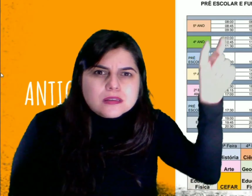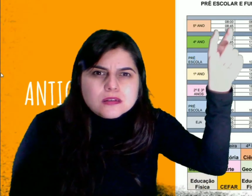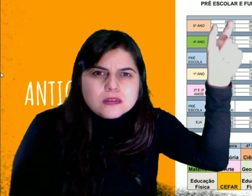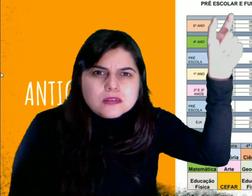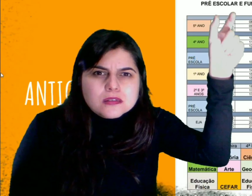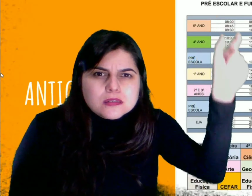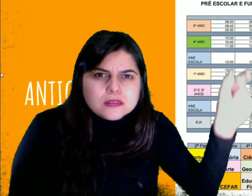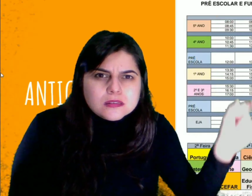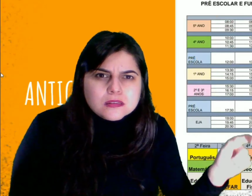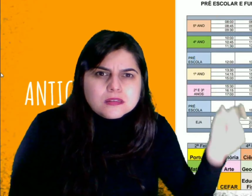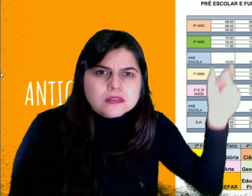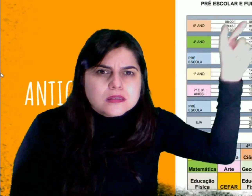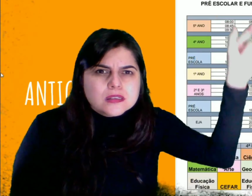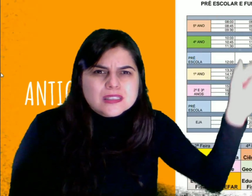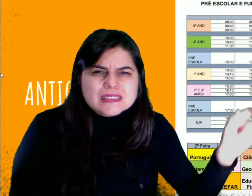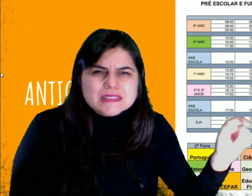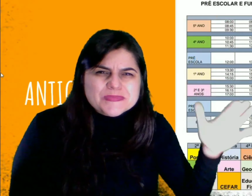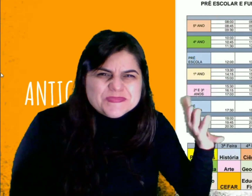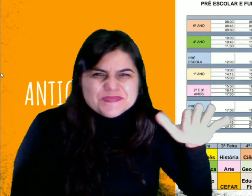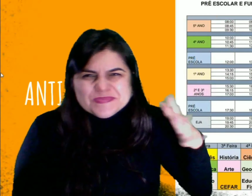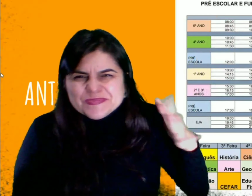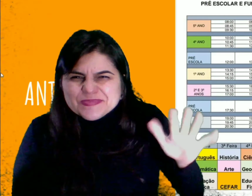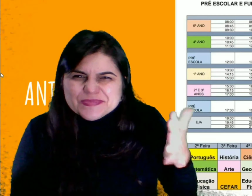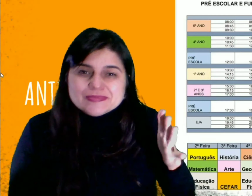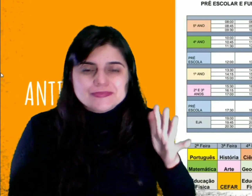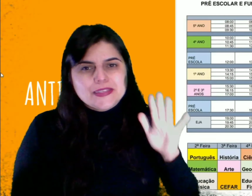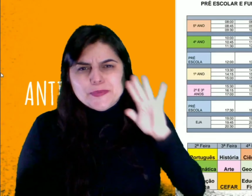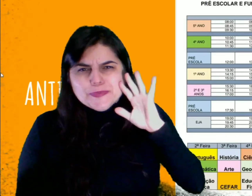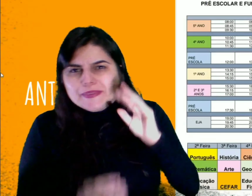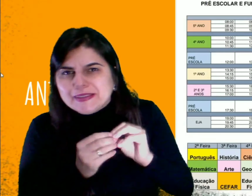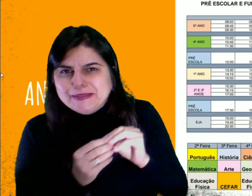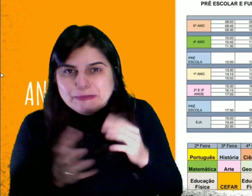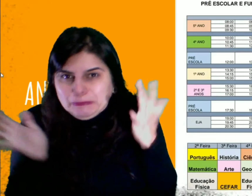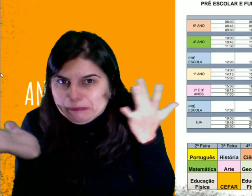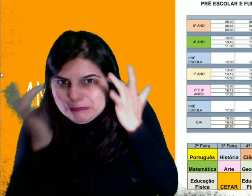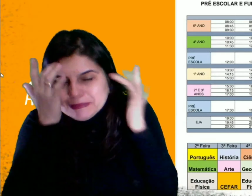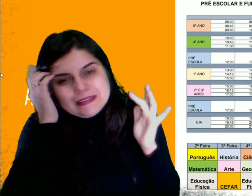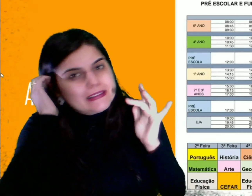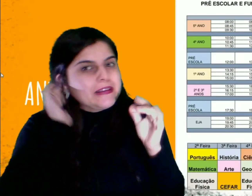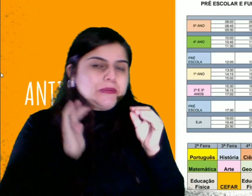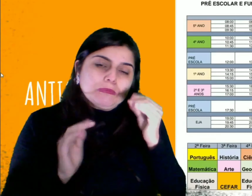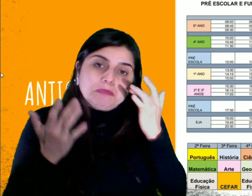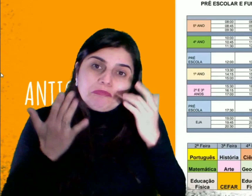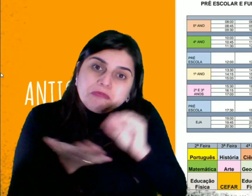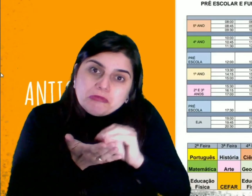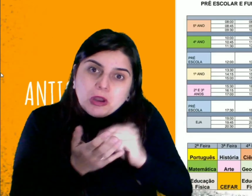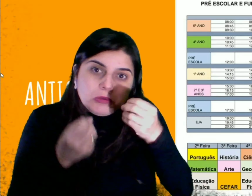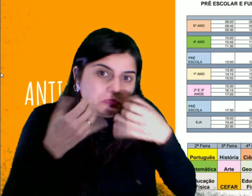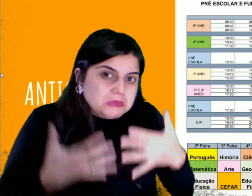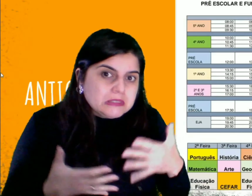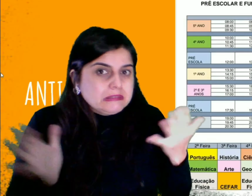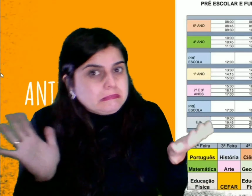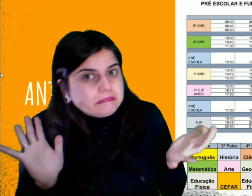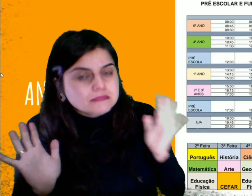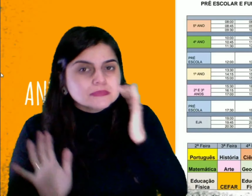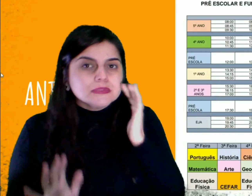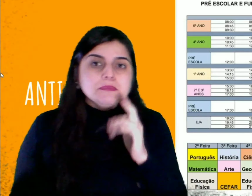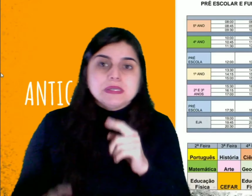Eu, na verdade, esse quadro em cima aqui, eu não entendi muito bem o que significa essas colunas, não ficou muito claro porque não